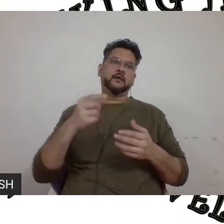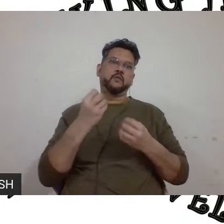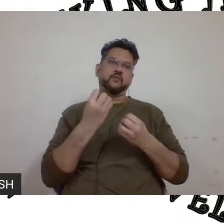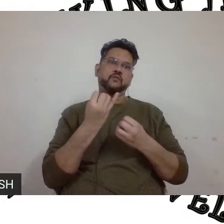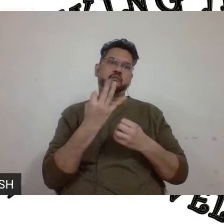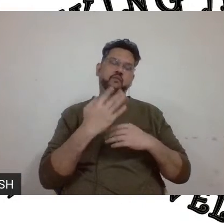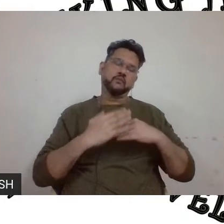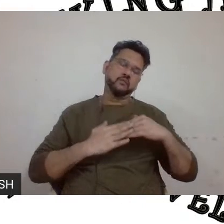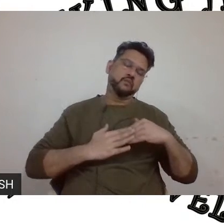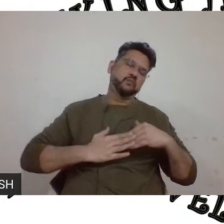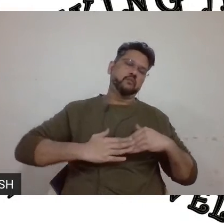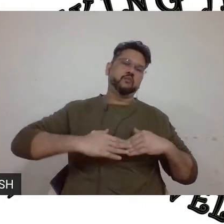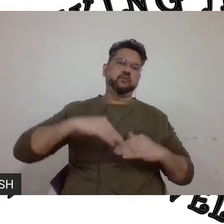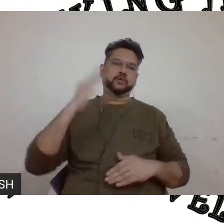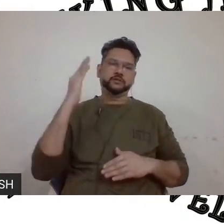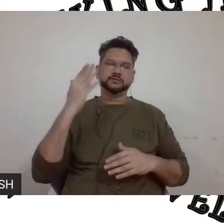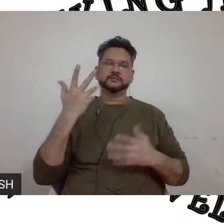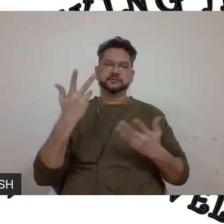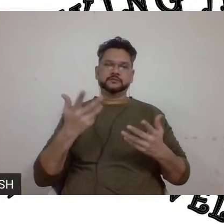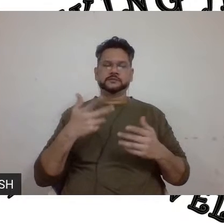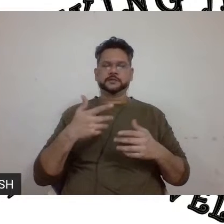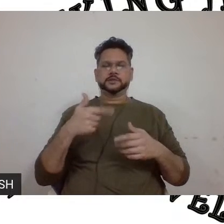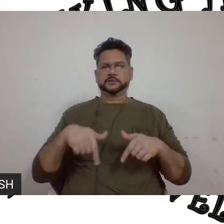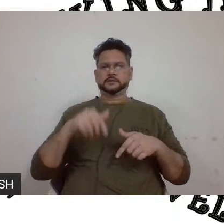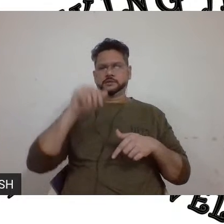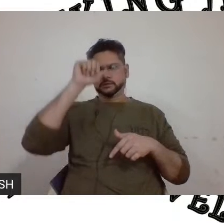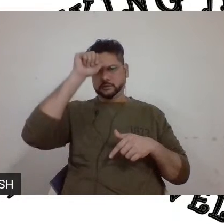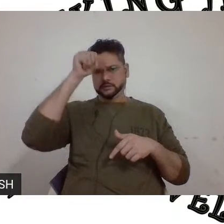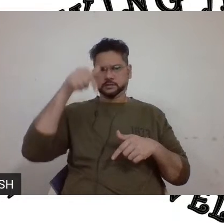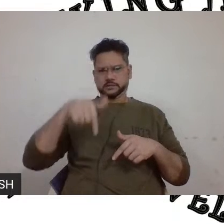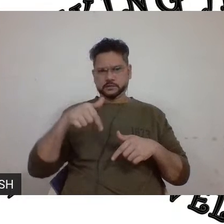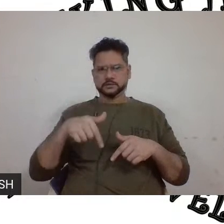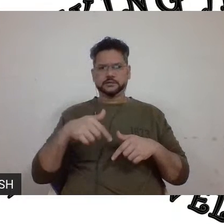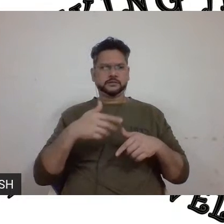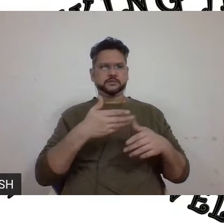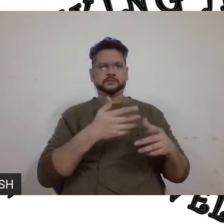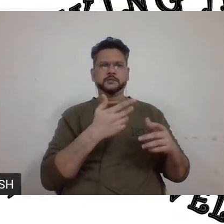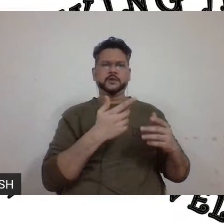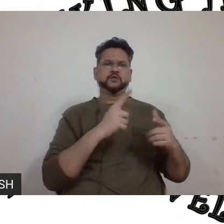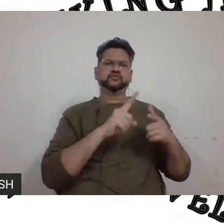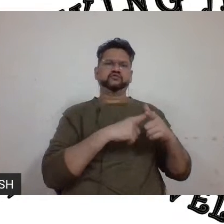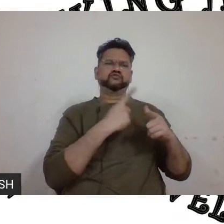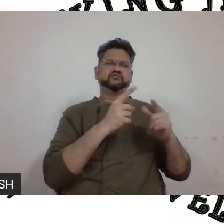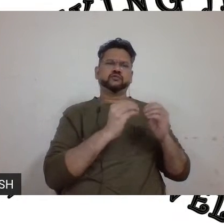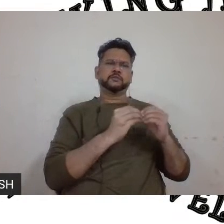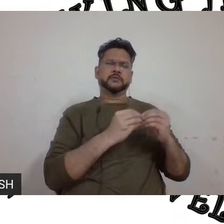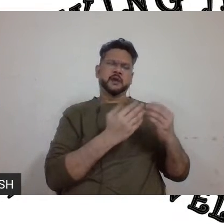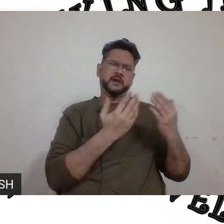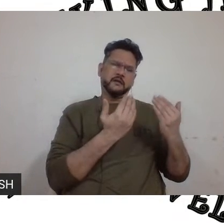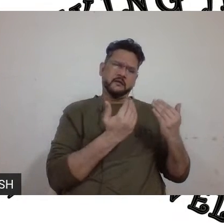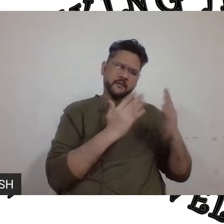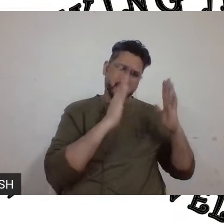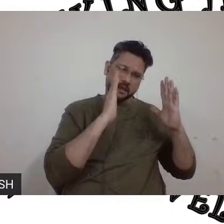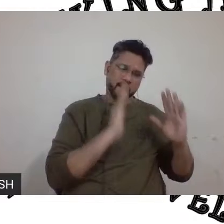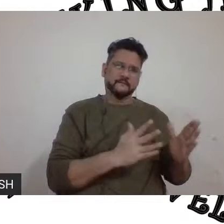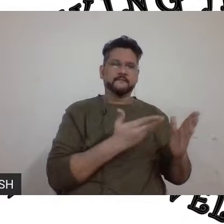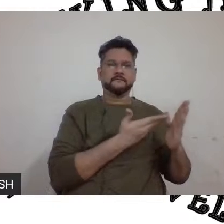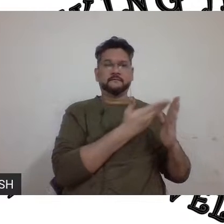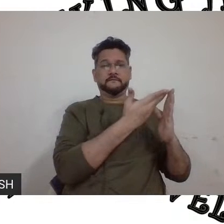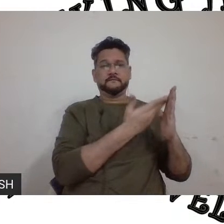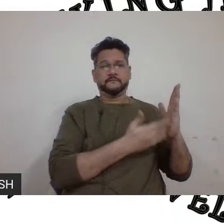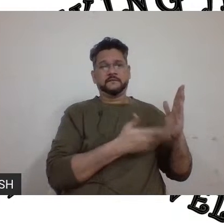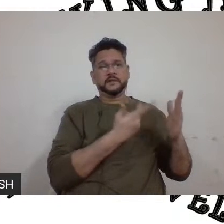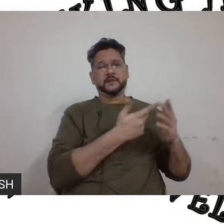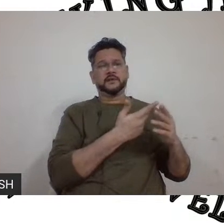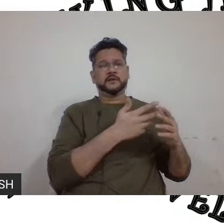जो लायक हों किसी भी जॉब के, वो ऑटोमेटिकली प्लेस्ड हो जाएंगे, इतनी जॉब बैकलॉग में निकल जाएंगी,